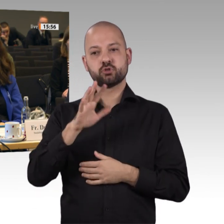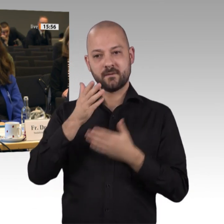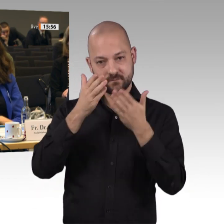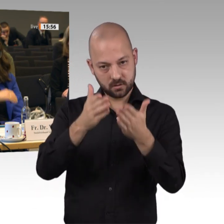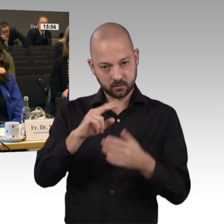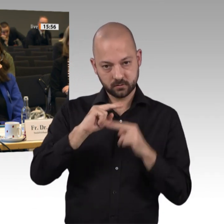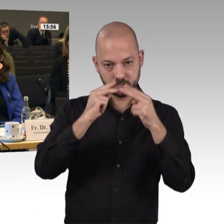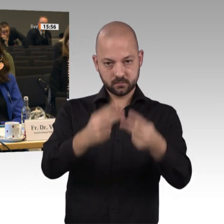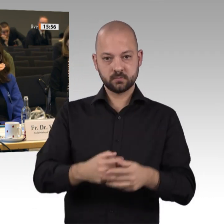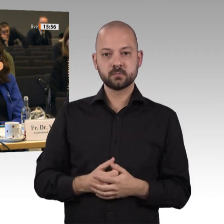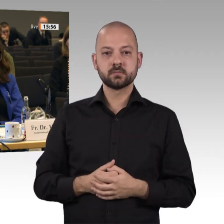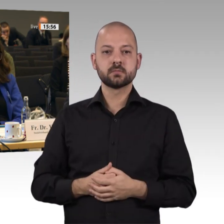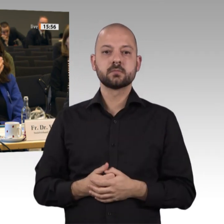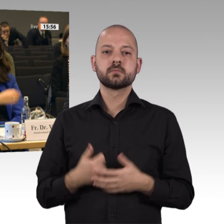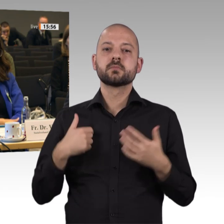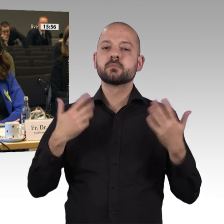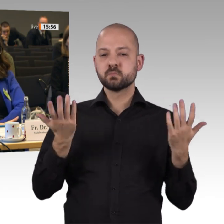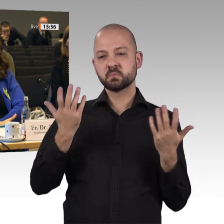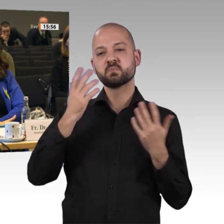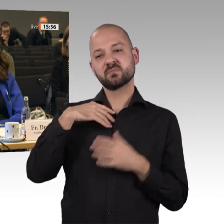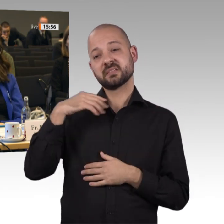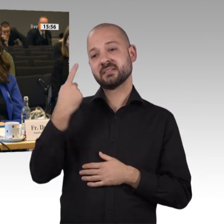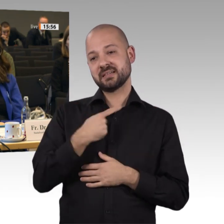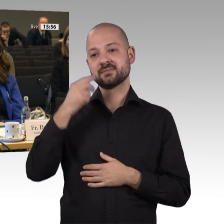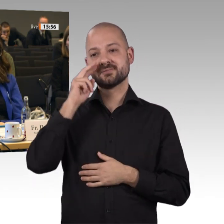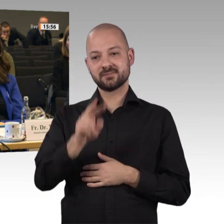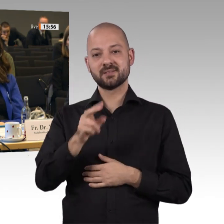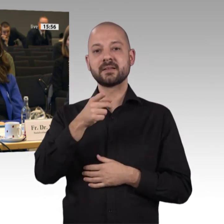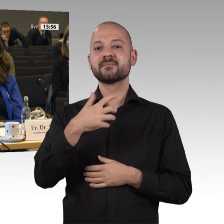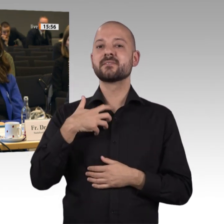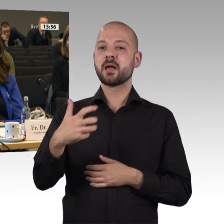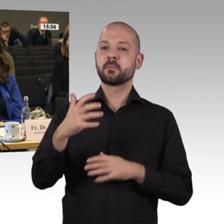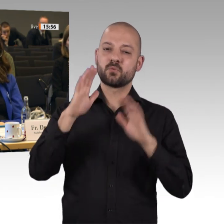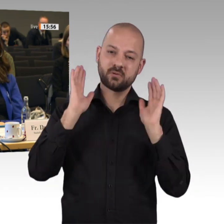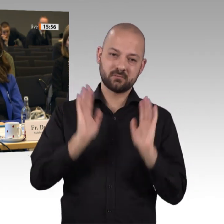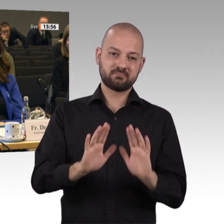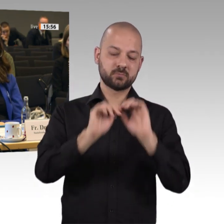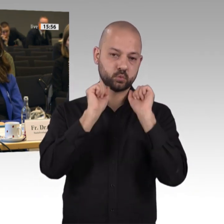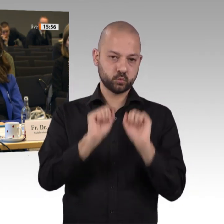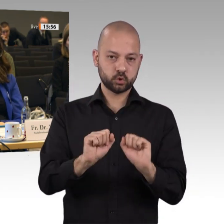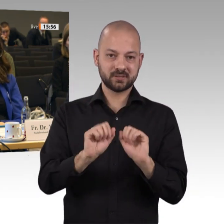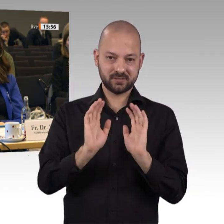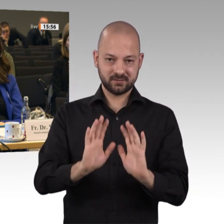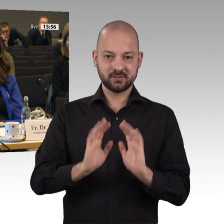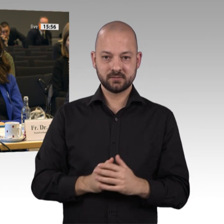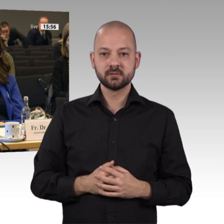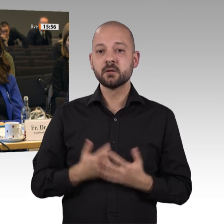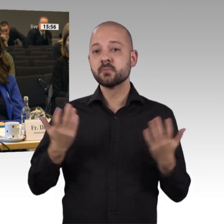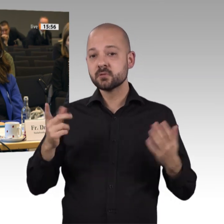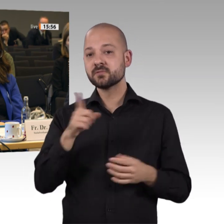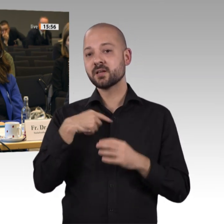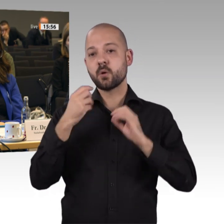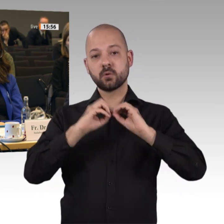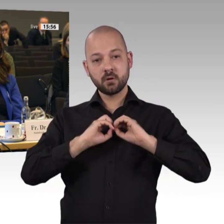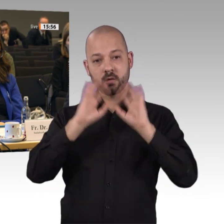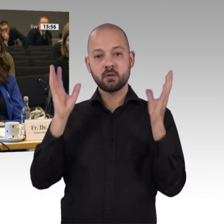das entweder in Immobilien, die sie selber bewohnen, oder noch schlimmer, in landwirtschaftlichen Betrieben untergebracht oder in anderen Kleinfamilienunternehmen.